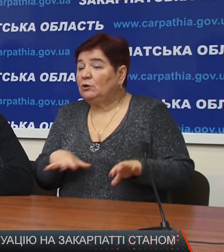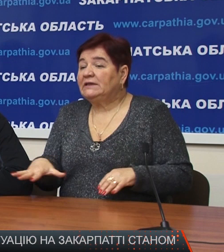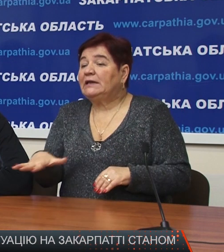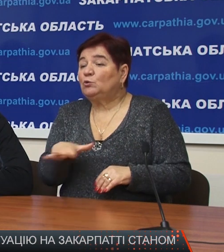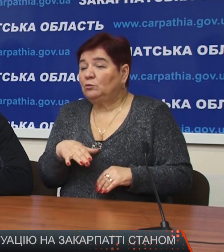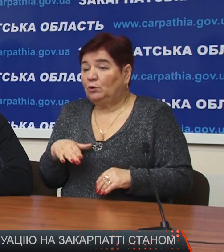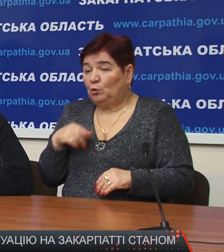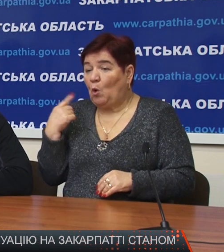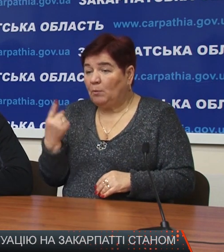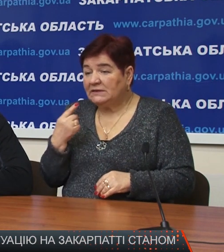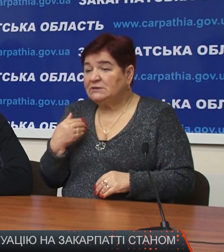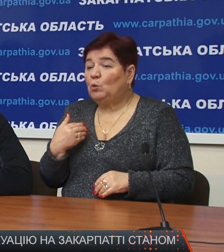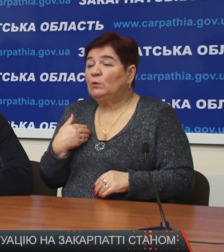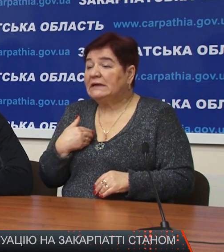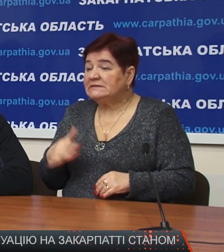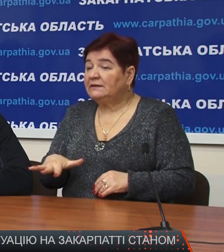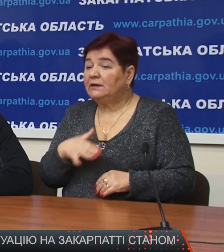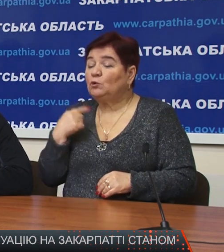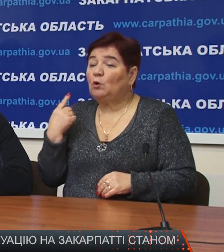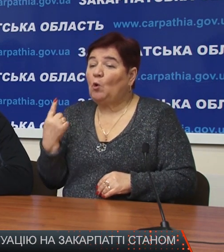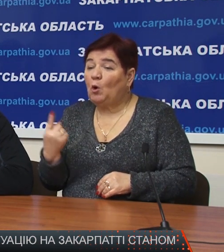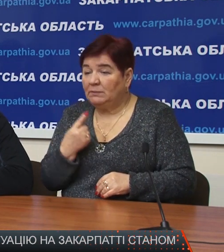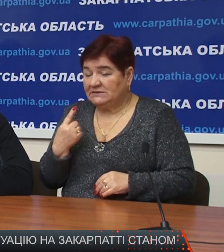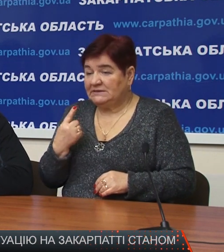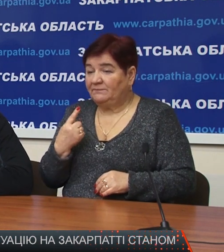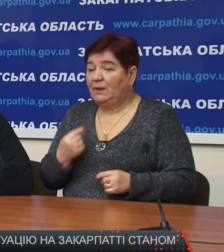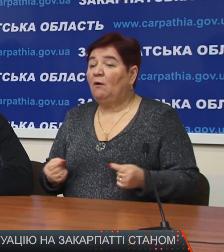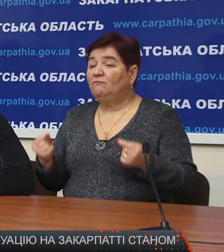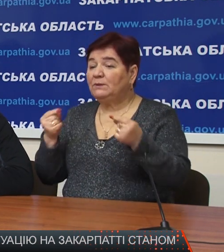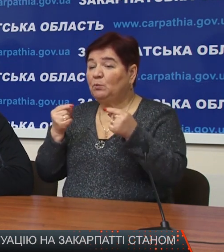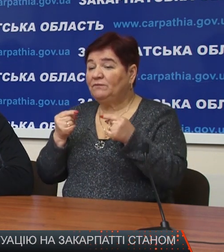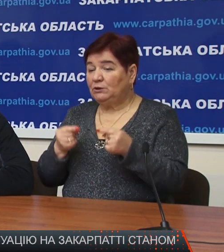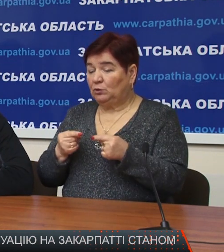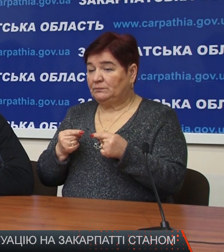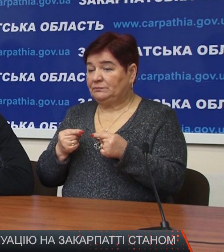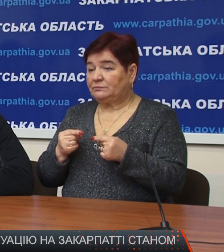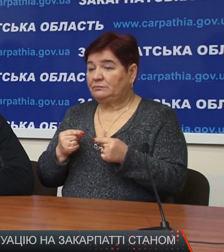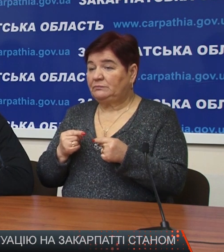територію області. У нас на території області на сьогоднішній день відповідно